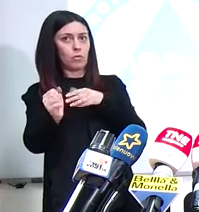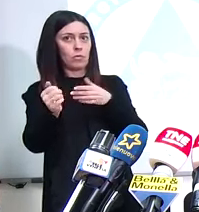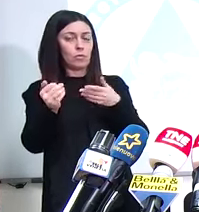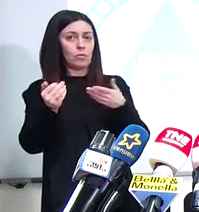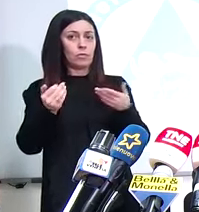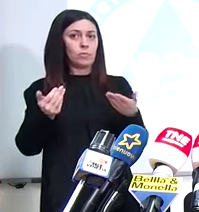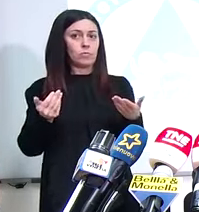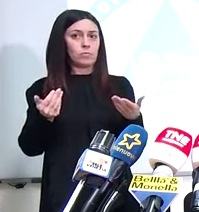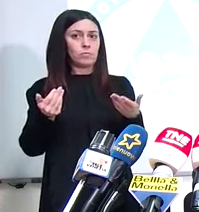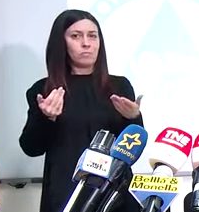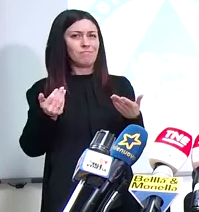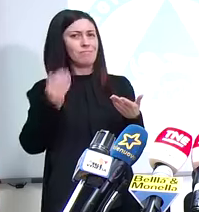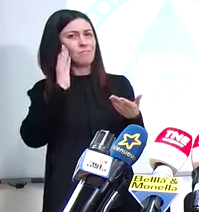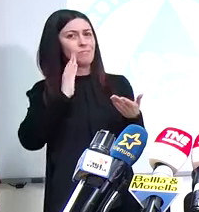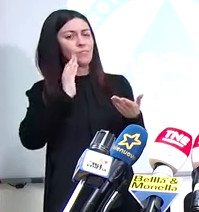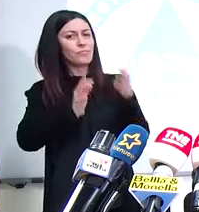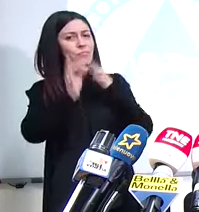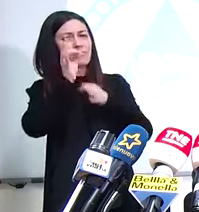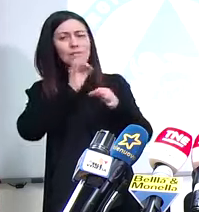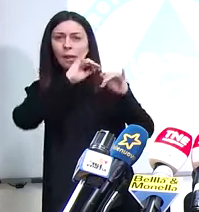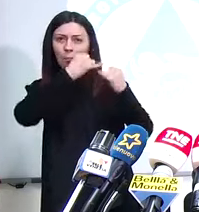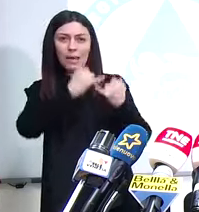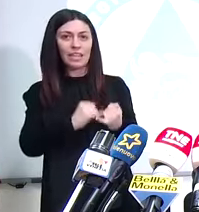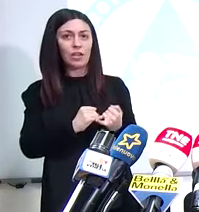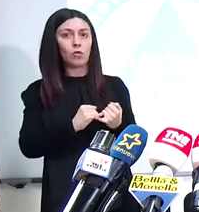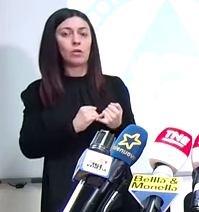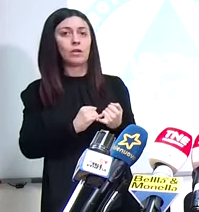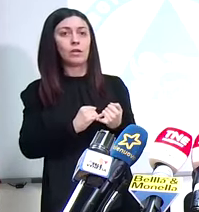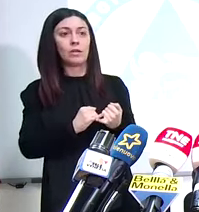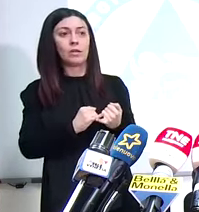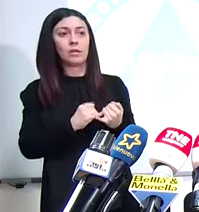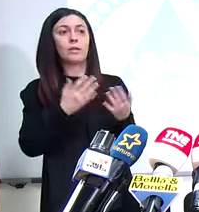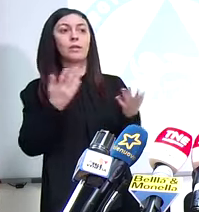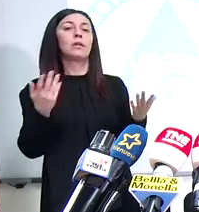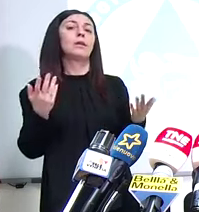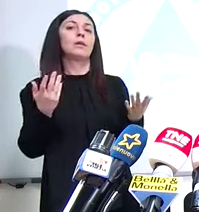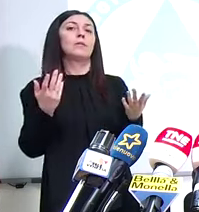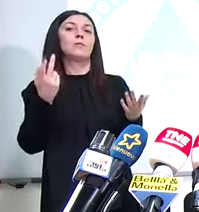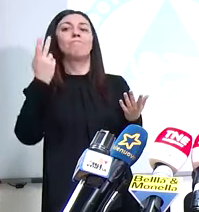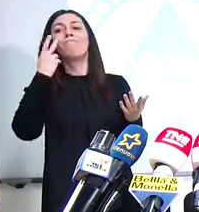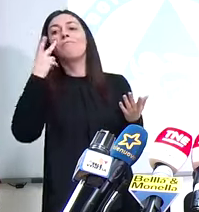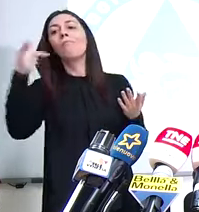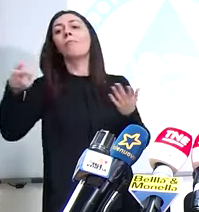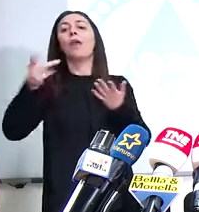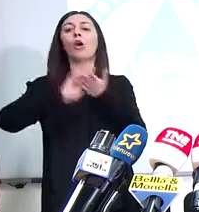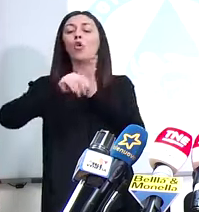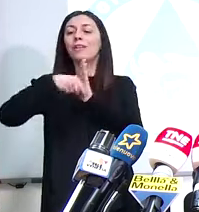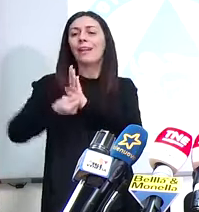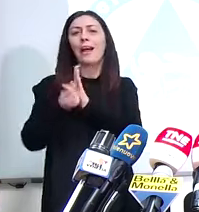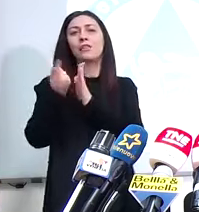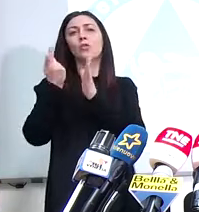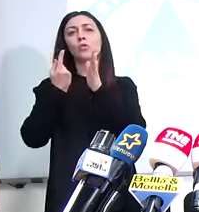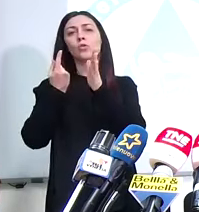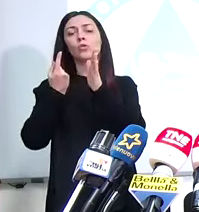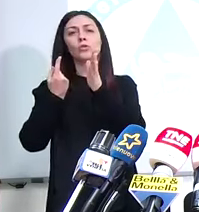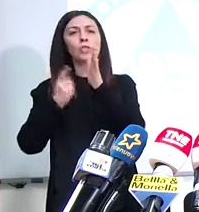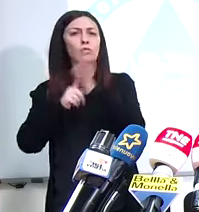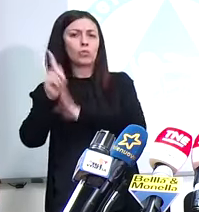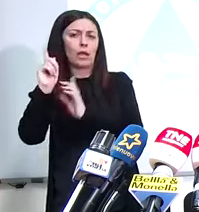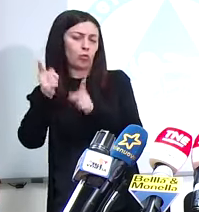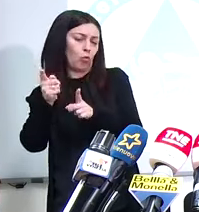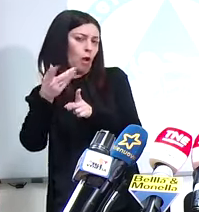da quasi elemento in più al di là ovviamente dell'esito contrattuale su cui legorini un punto di domanda grande come